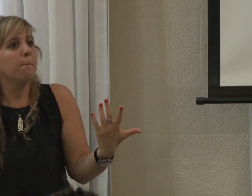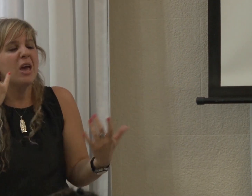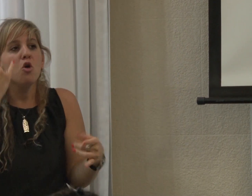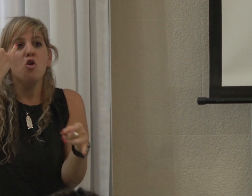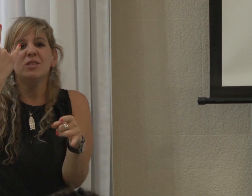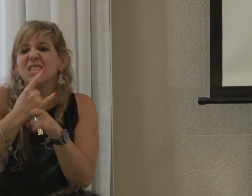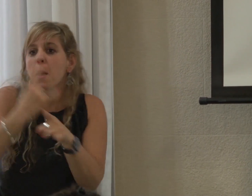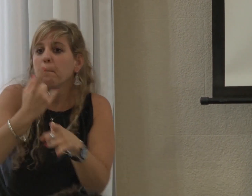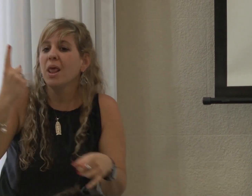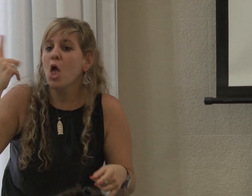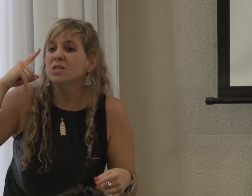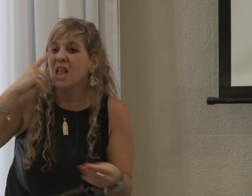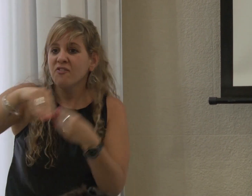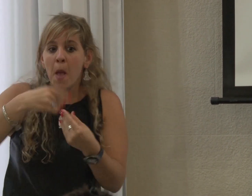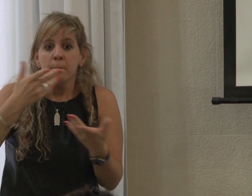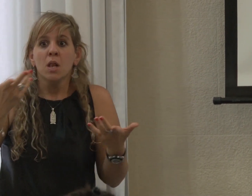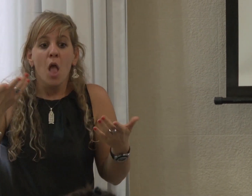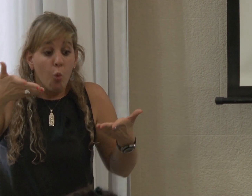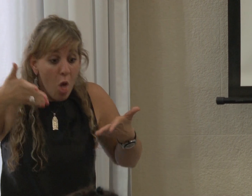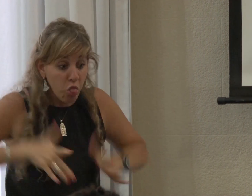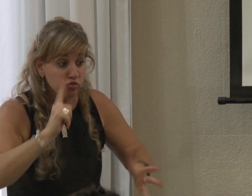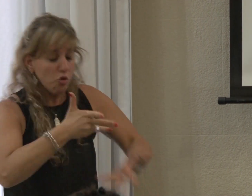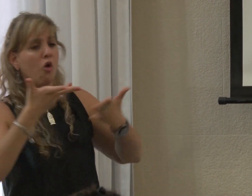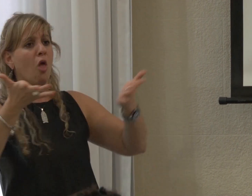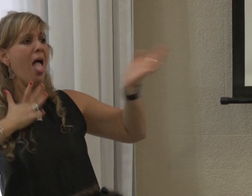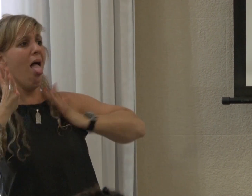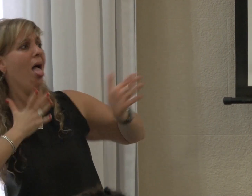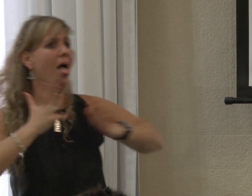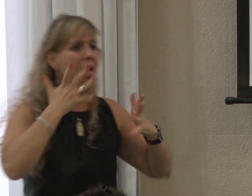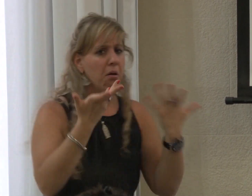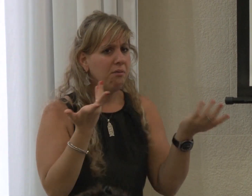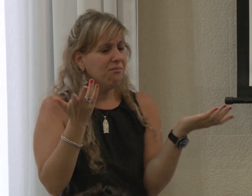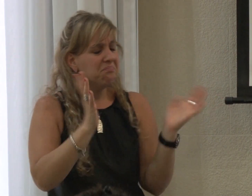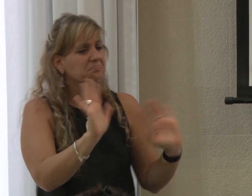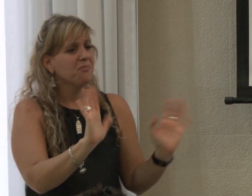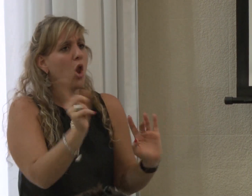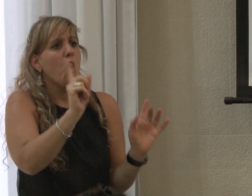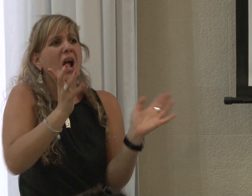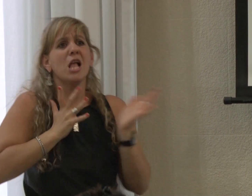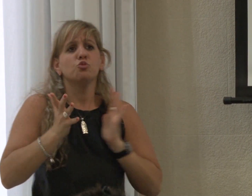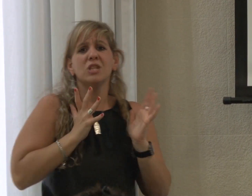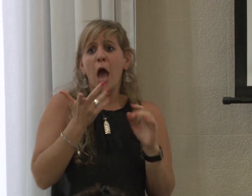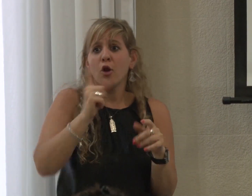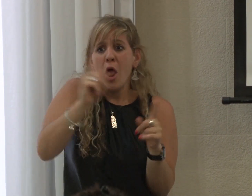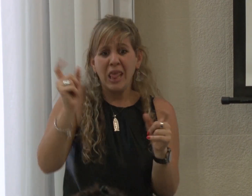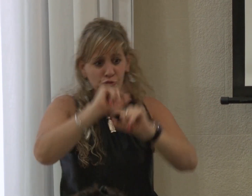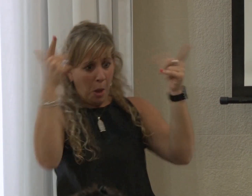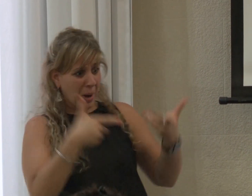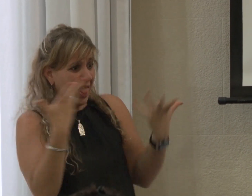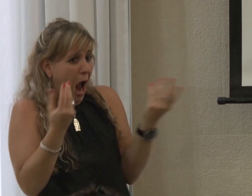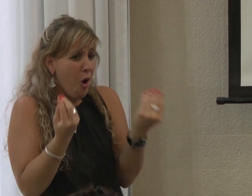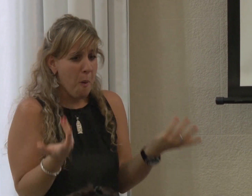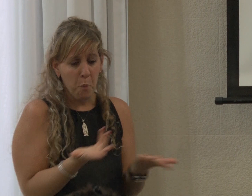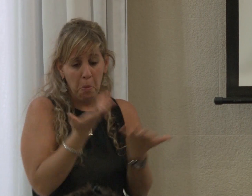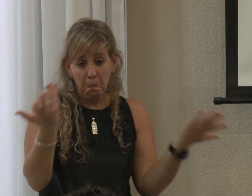mayoría, la lengua de las personas oyentes. Nosotros sabemos que somos una minoría lingüística, y que es importante aprender a